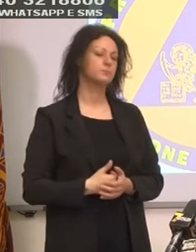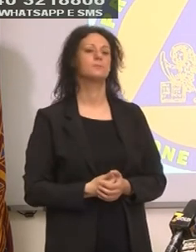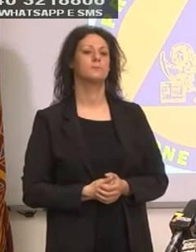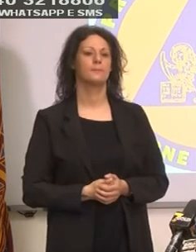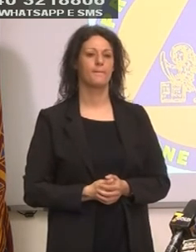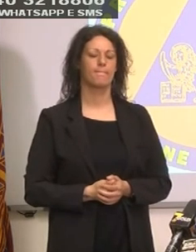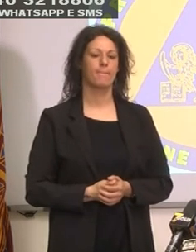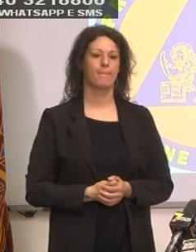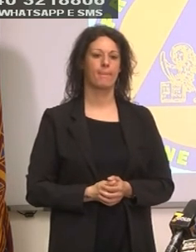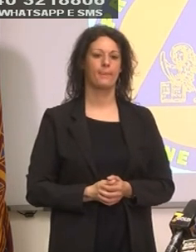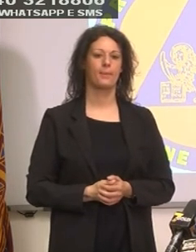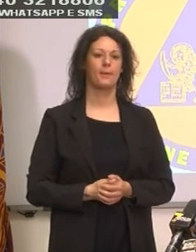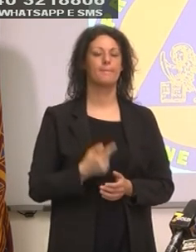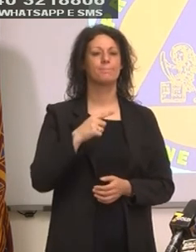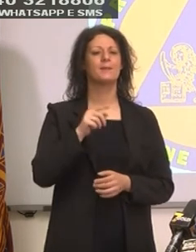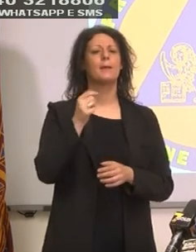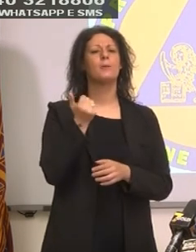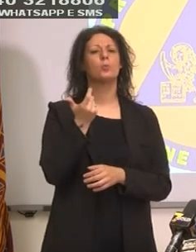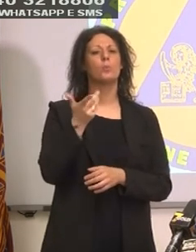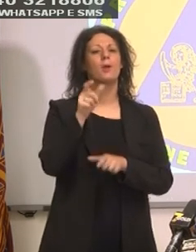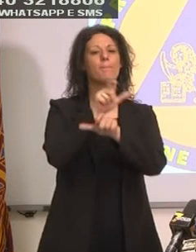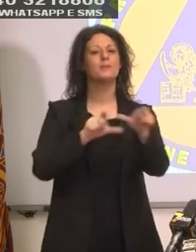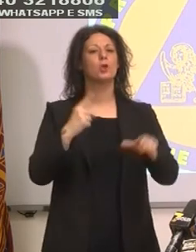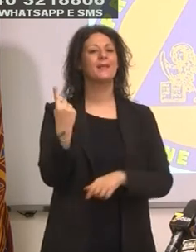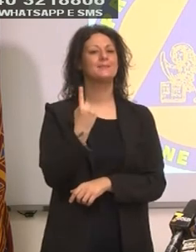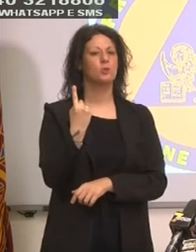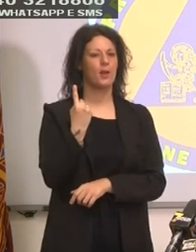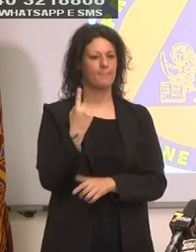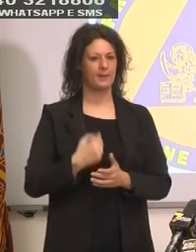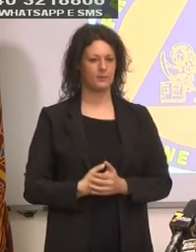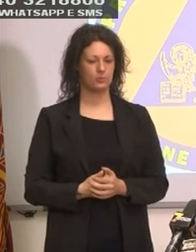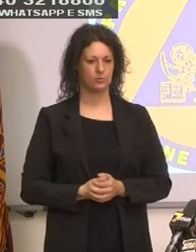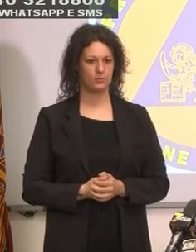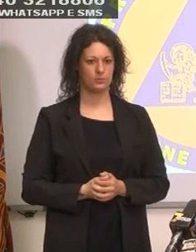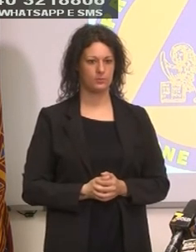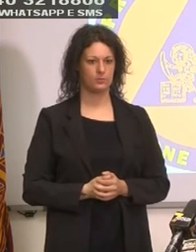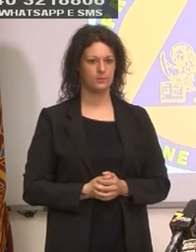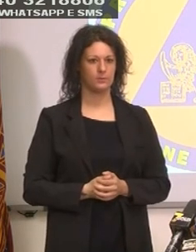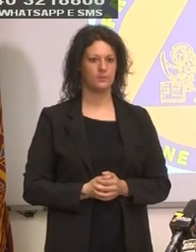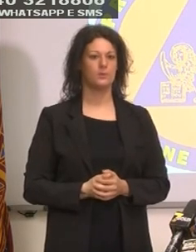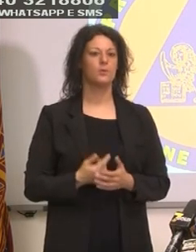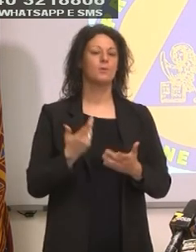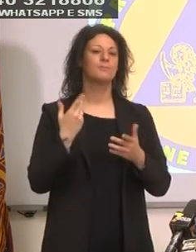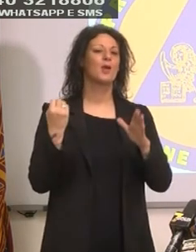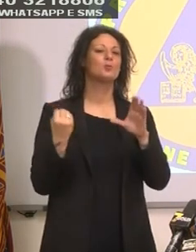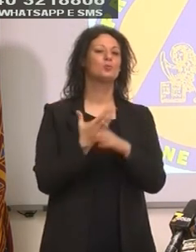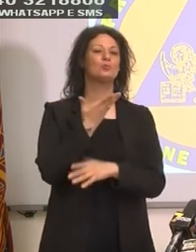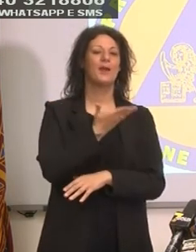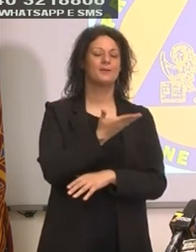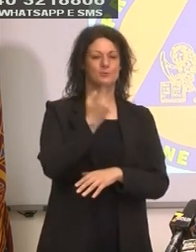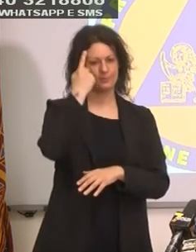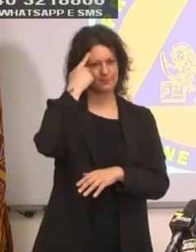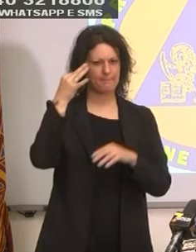numero delle persone in isolamento. Quando c'era stato il caso del matrimonio? Sì, del matrimonio da un lato e poi